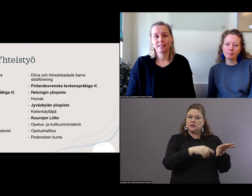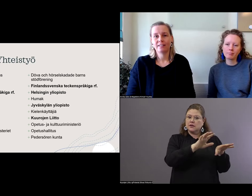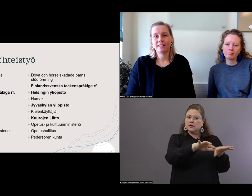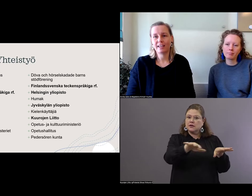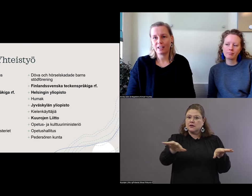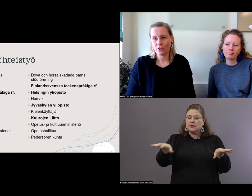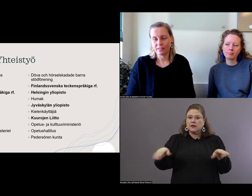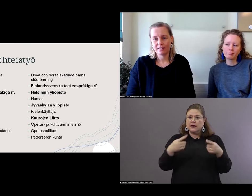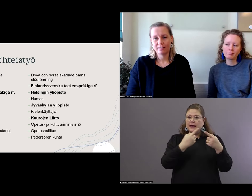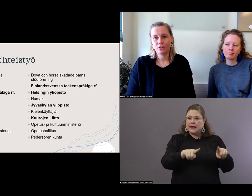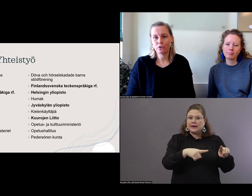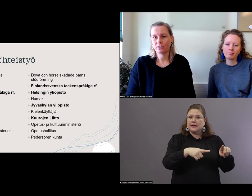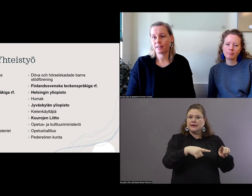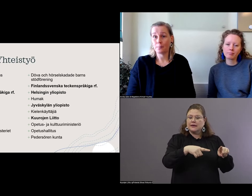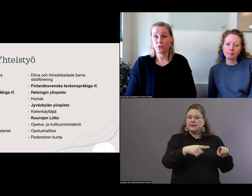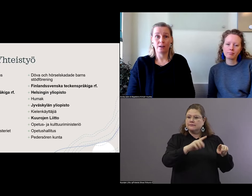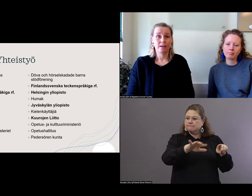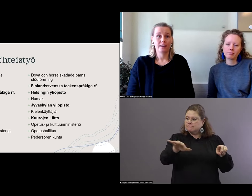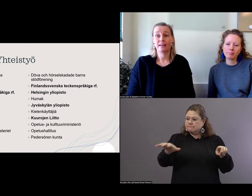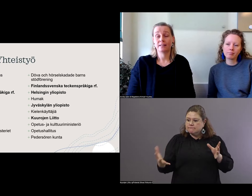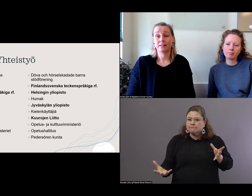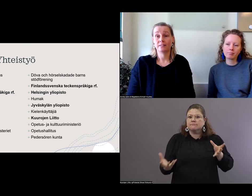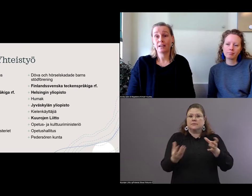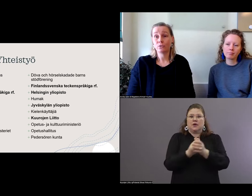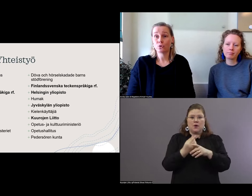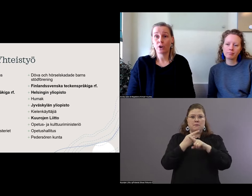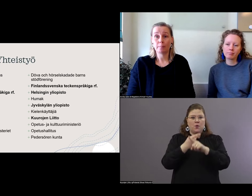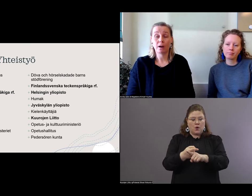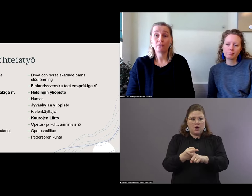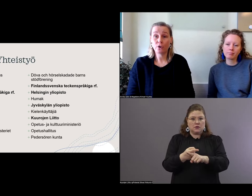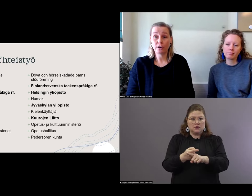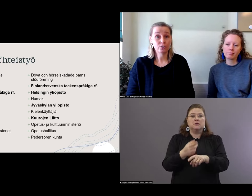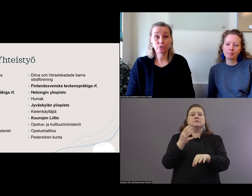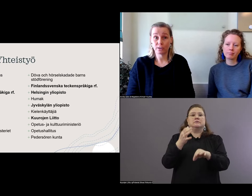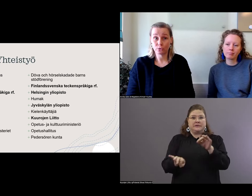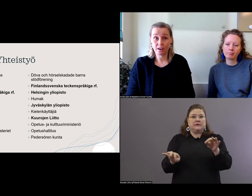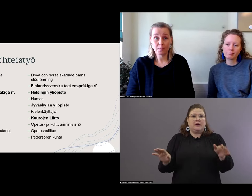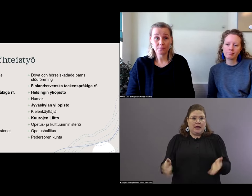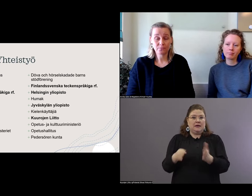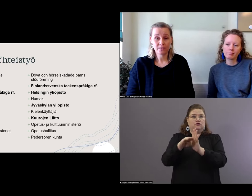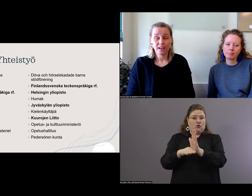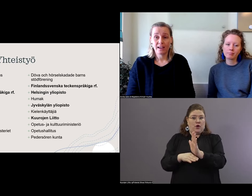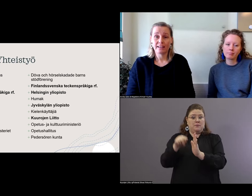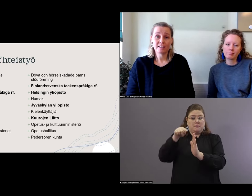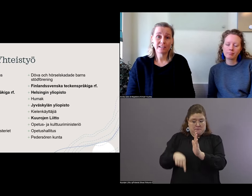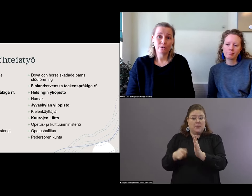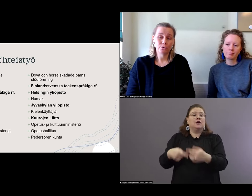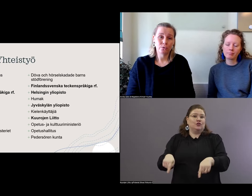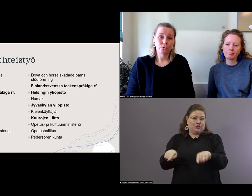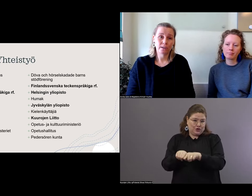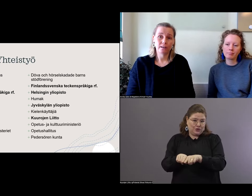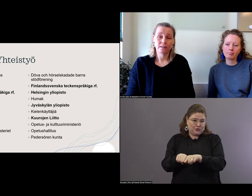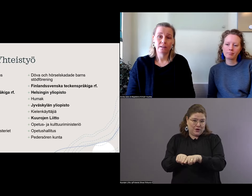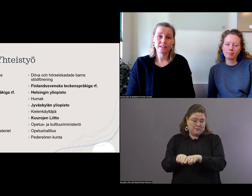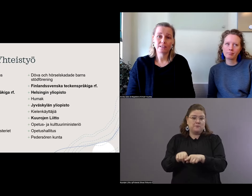erilaisia tekijöitä, jotta tämmöinen elvytysohjelma voidaan toteuttaa. Eli tässä